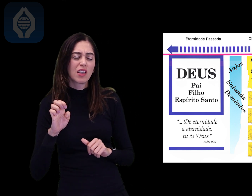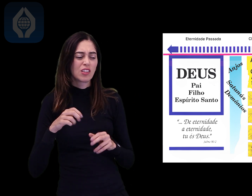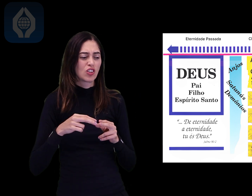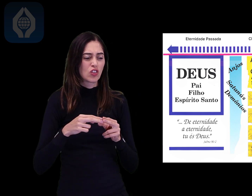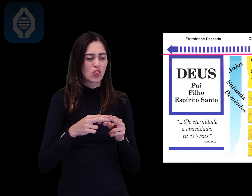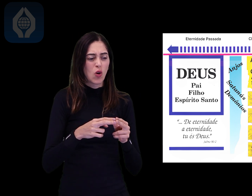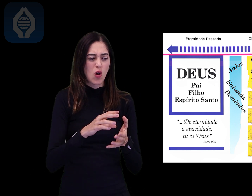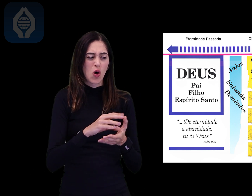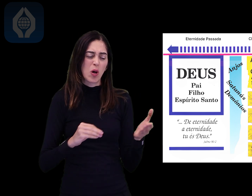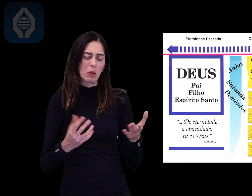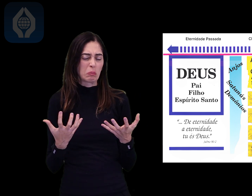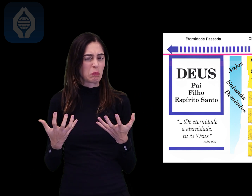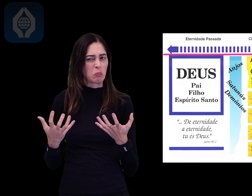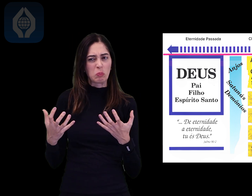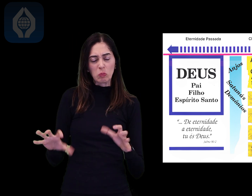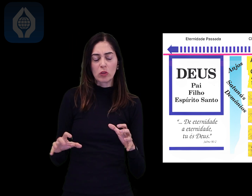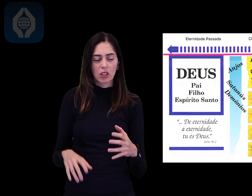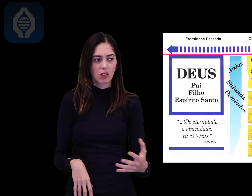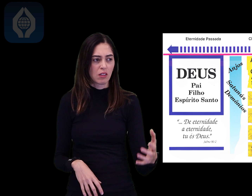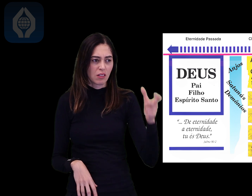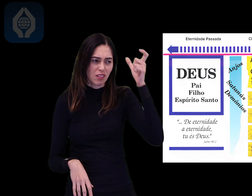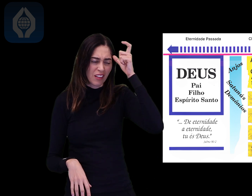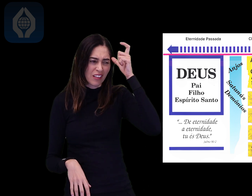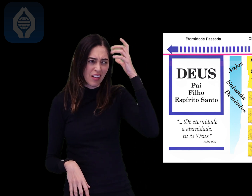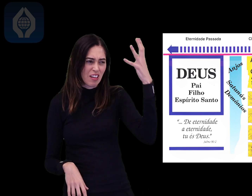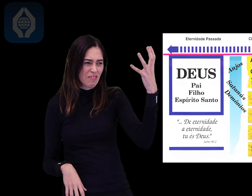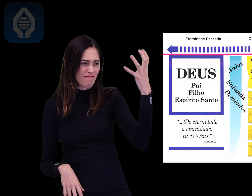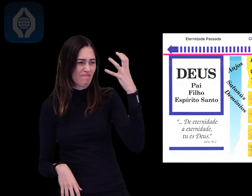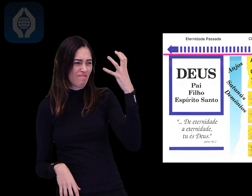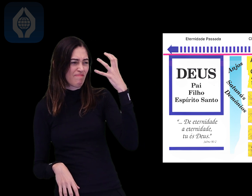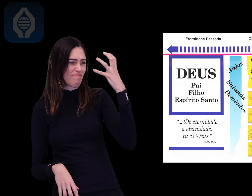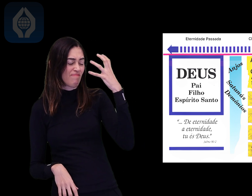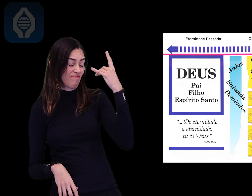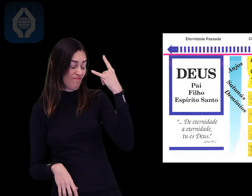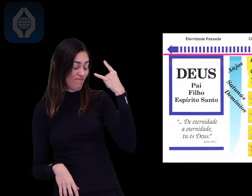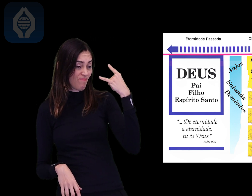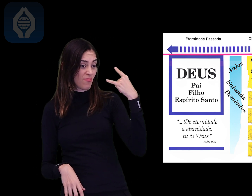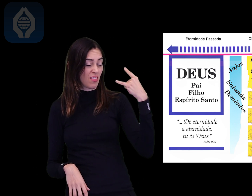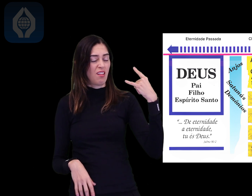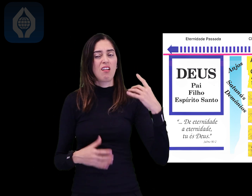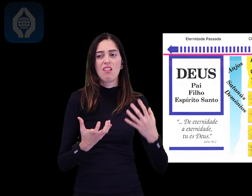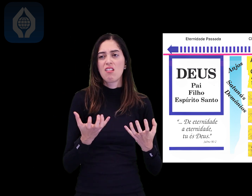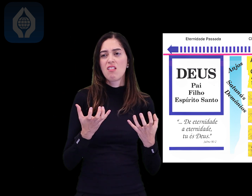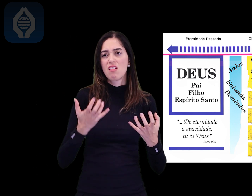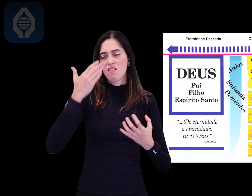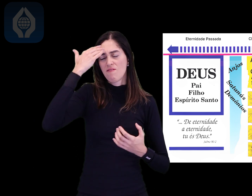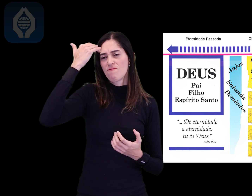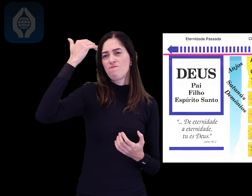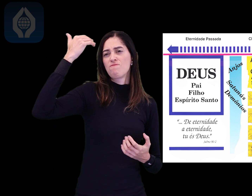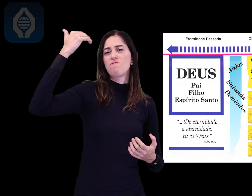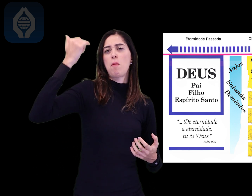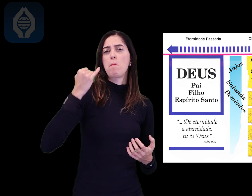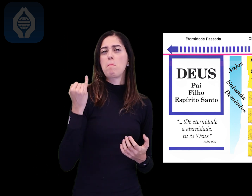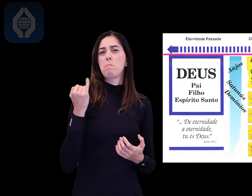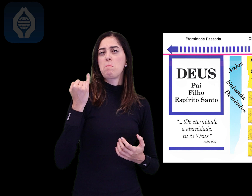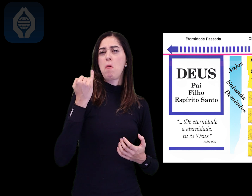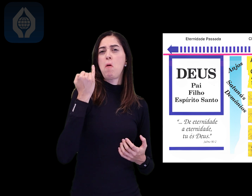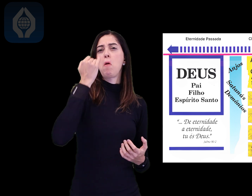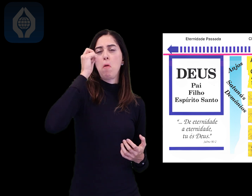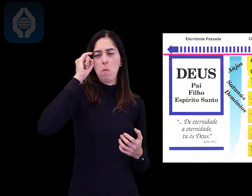de Satanás e pensavam como ele. Eles queriam ser famosos e importantes. Não estavam interessados em conhecer